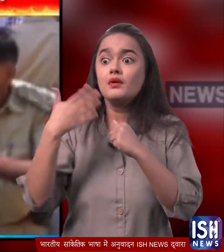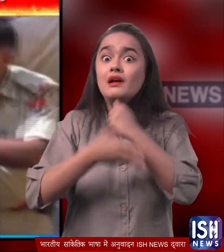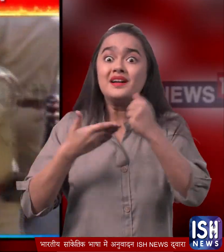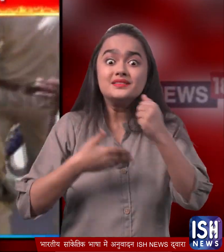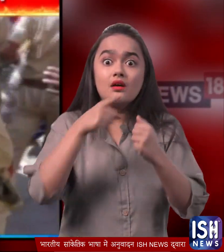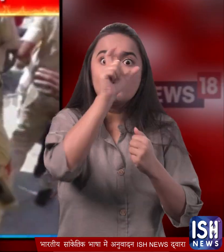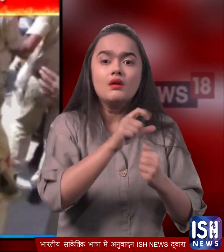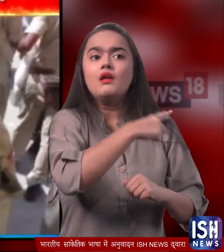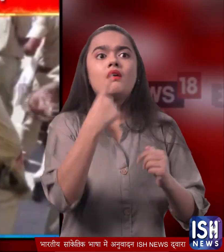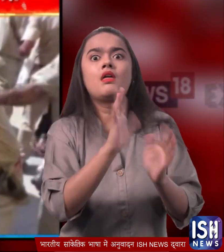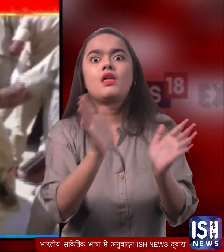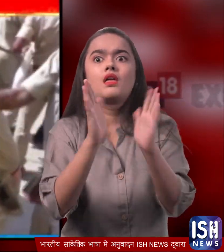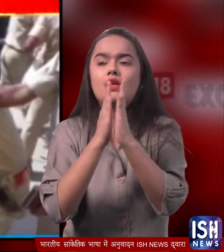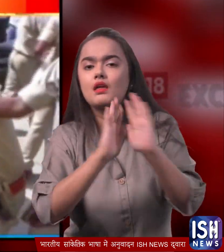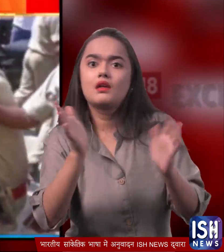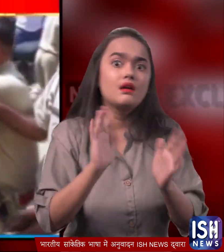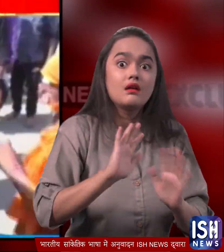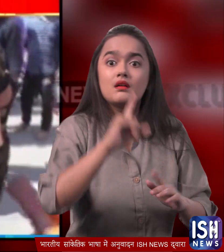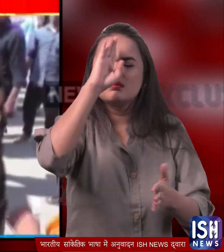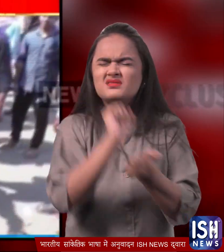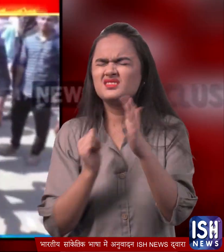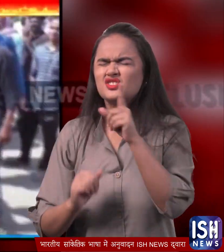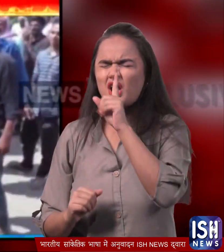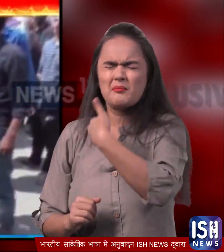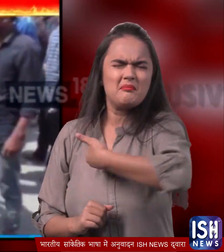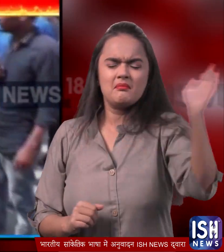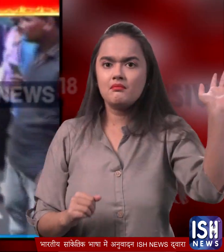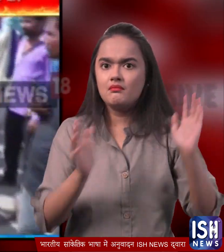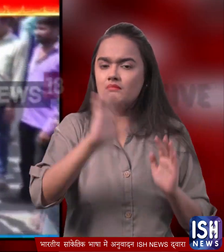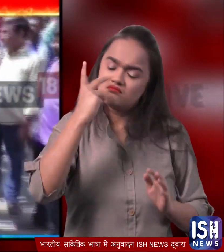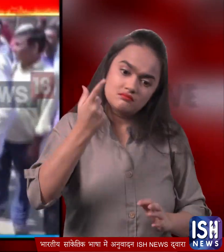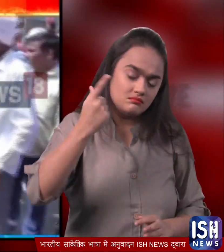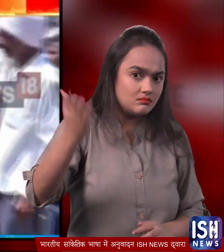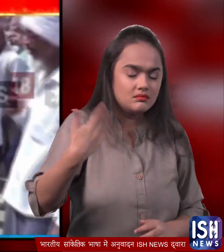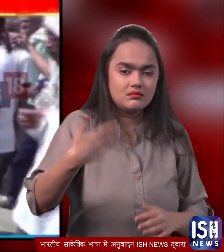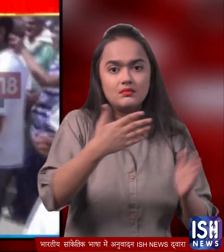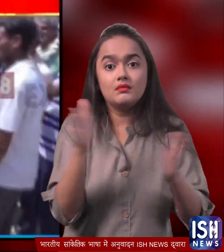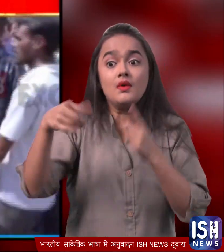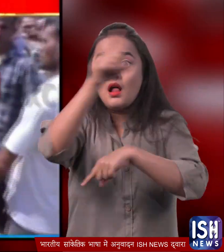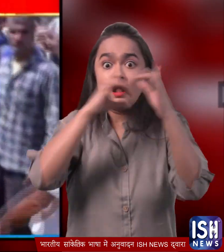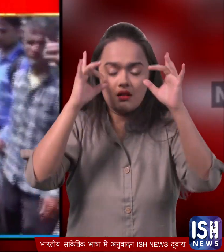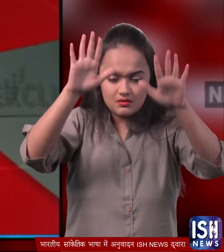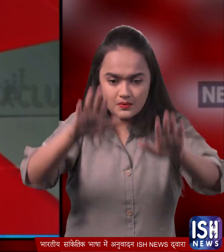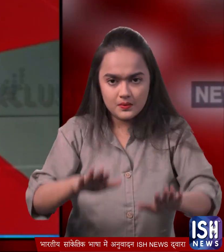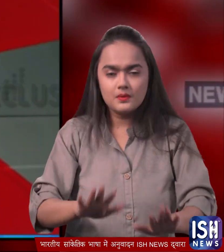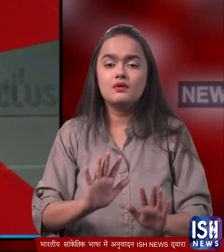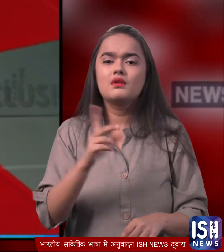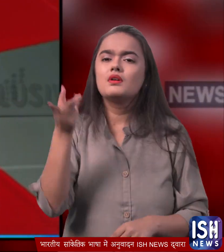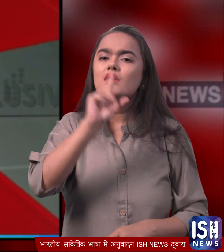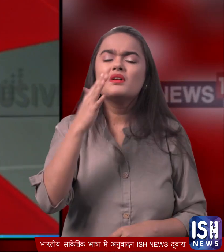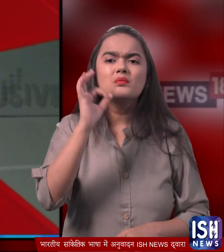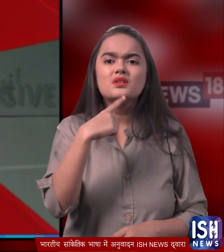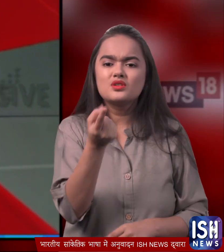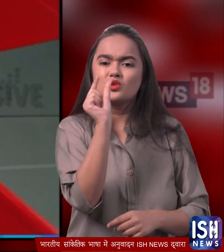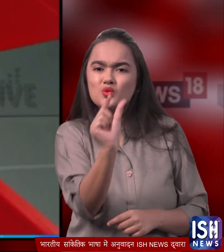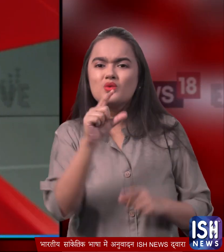किसान के परिवार वालों ने उनके रास्ते का रोड़ा बनने की कोशिश की, लेकिन पुलिस वालों ने सख्ती बरती और हंगामे को शांत कराया। सौभाग्य की बात है